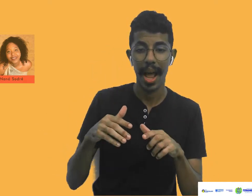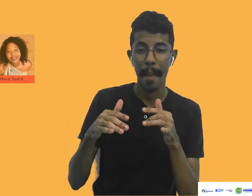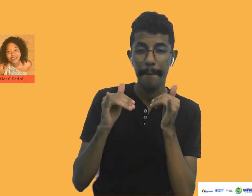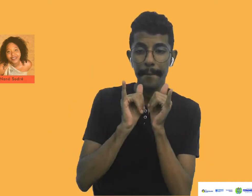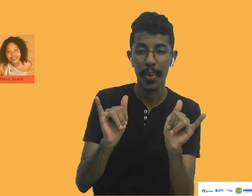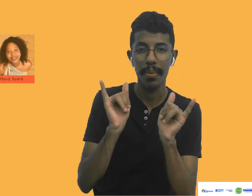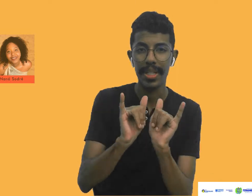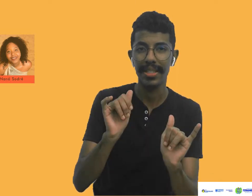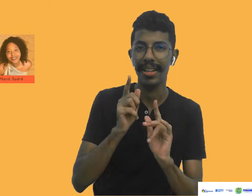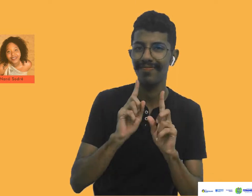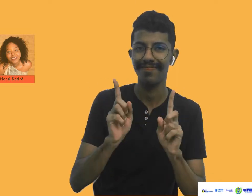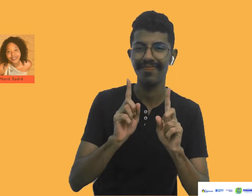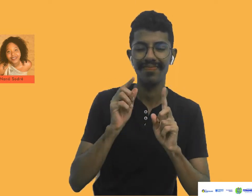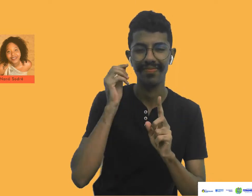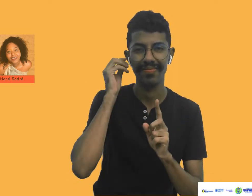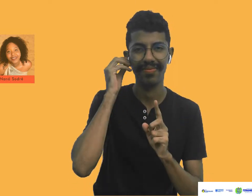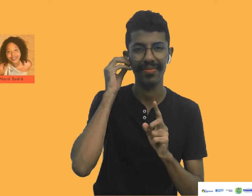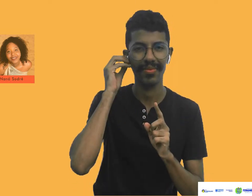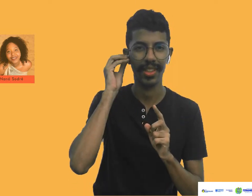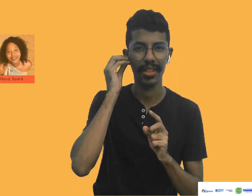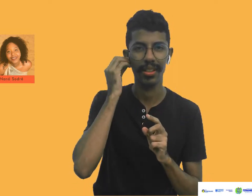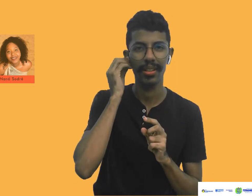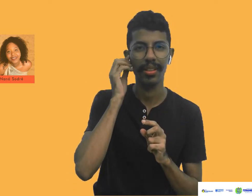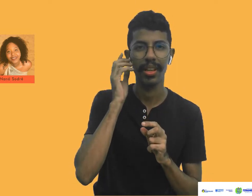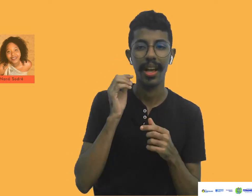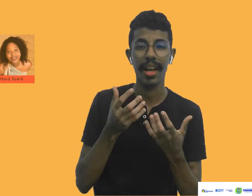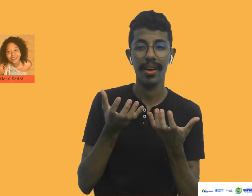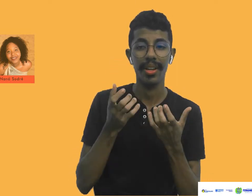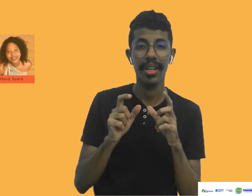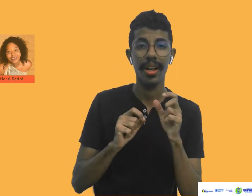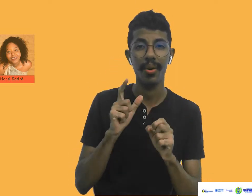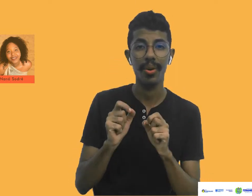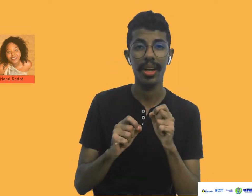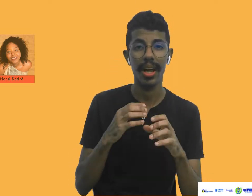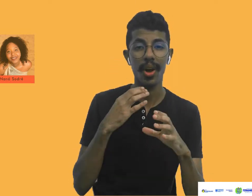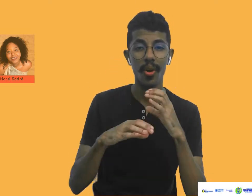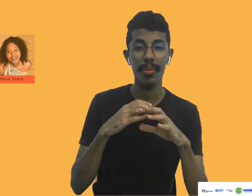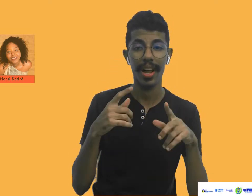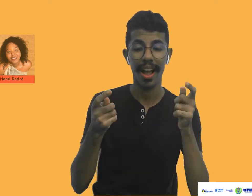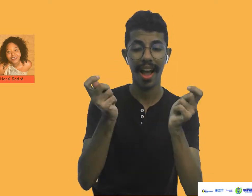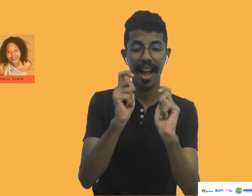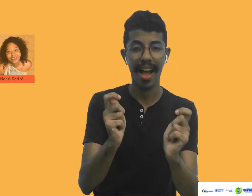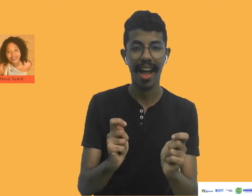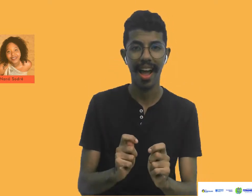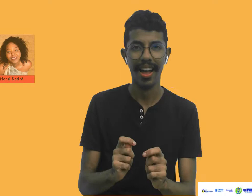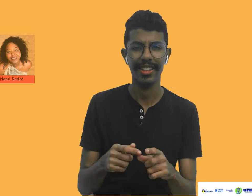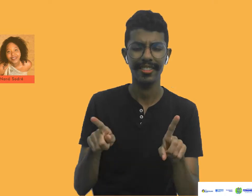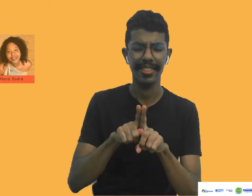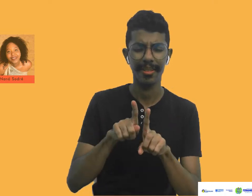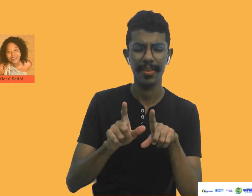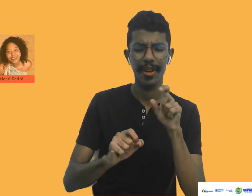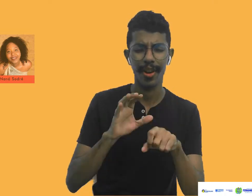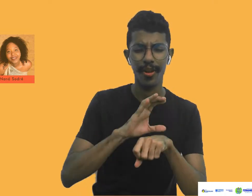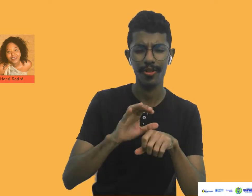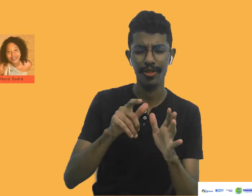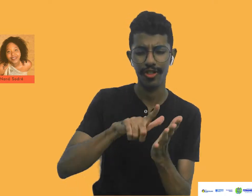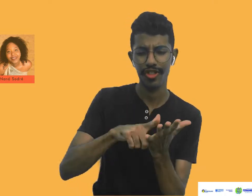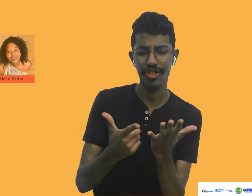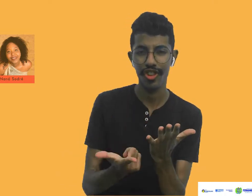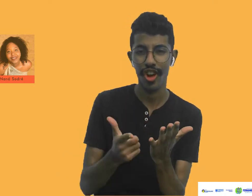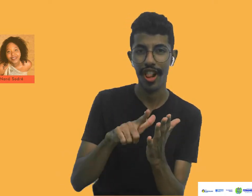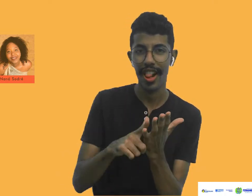Trabalhar a publicidade, né? Então eu queria que eu pudesse me comunicar com a arte. Jornalismo também era uma coisa